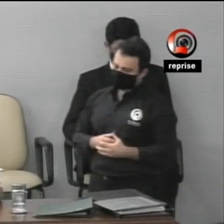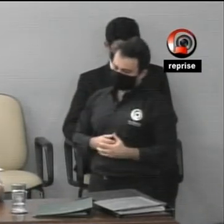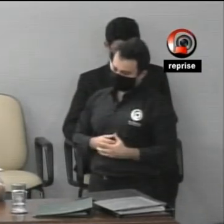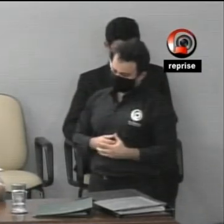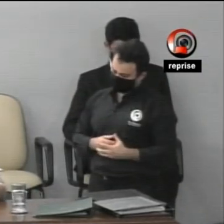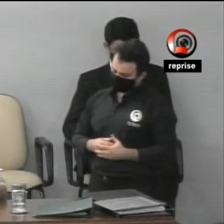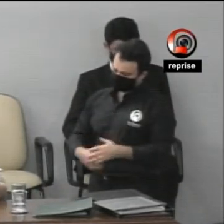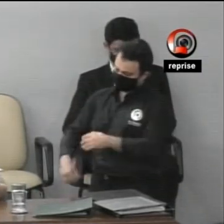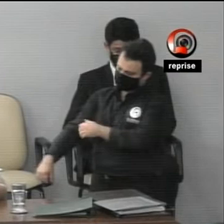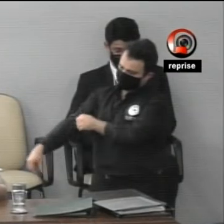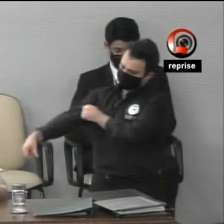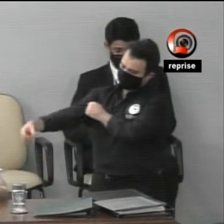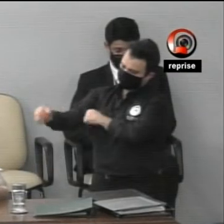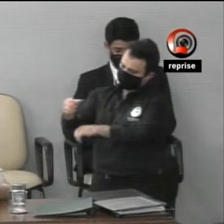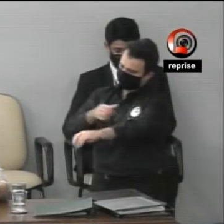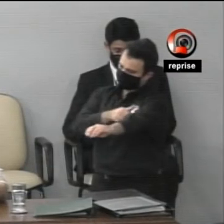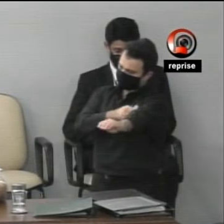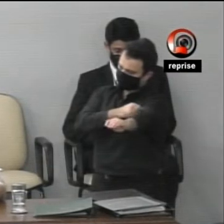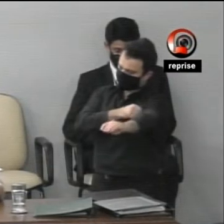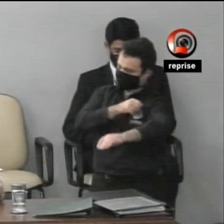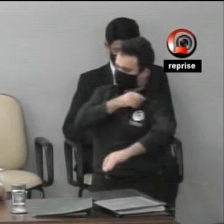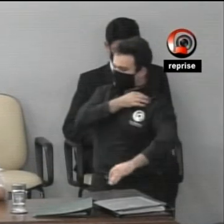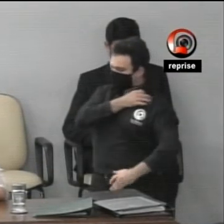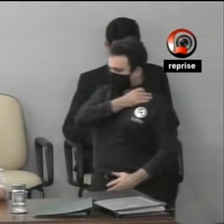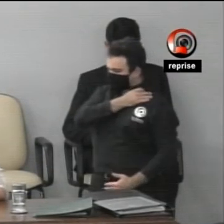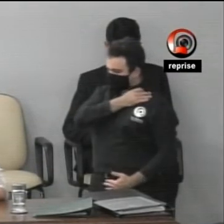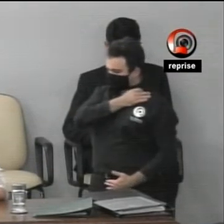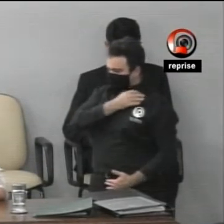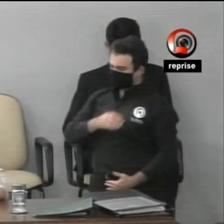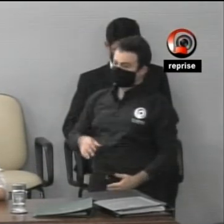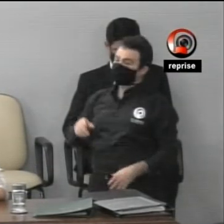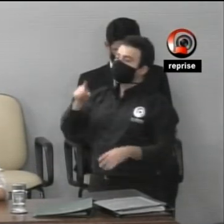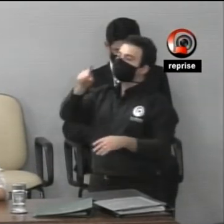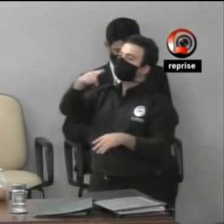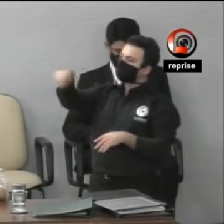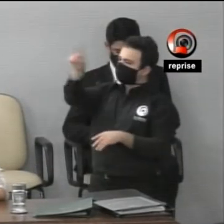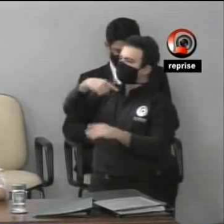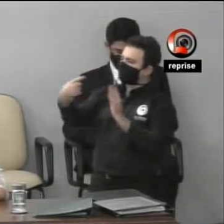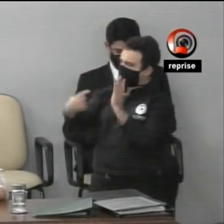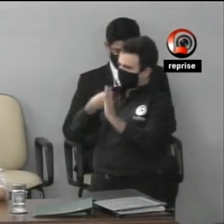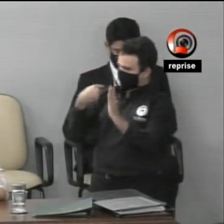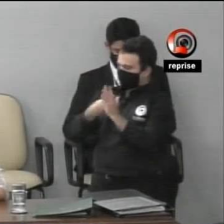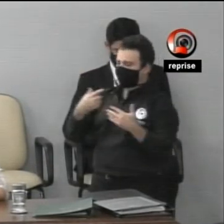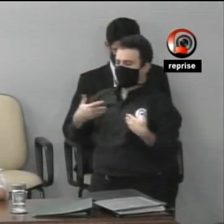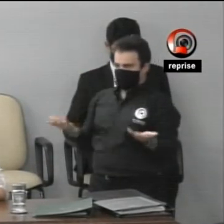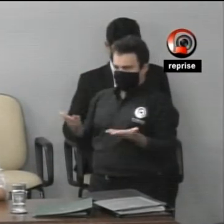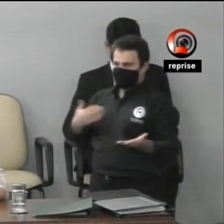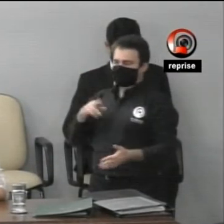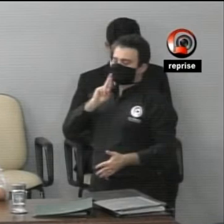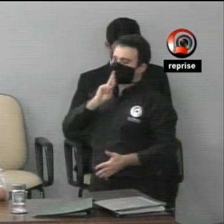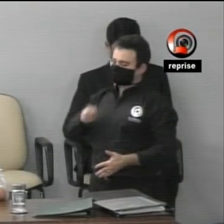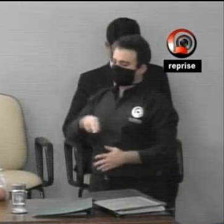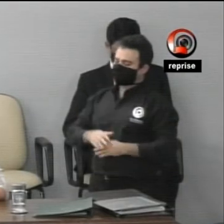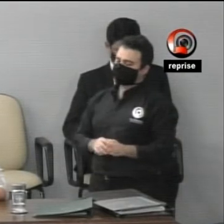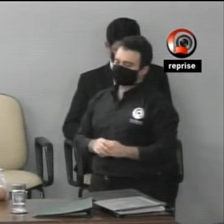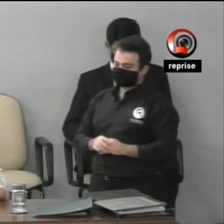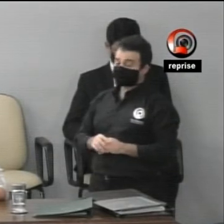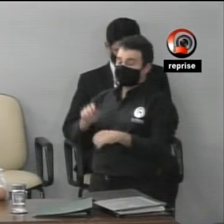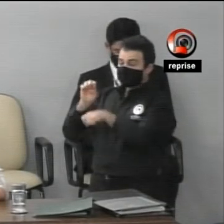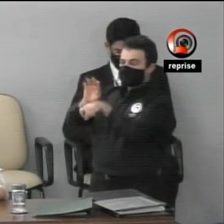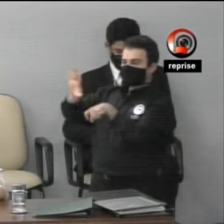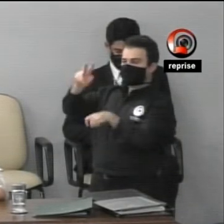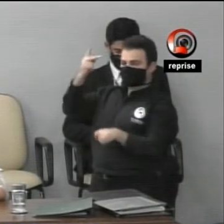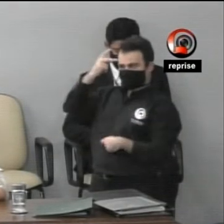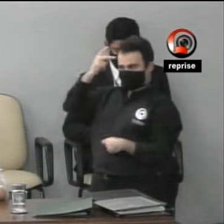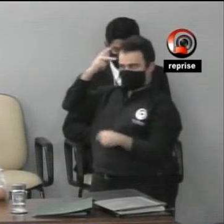específicos para a questão então, que foi colocada. Por que nós não estamos seguindo o Plano São Paulo, nesse momento? Nós vamos seguir